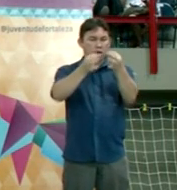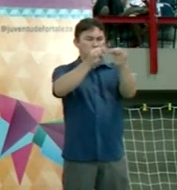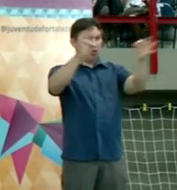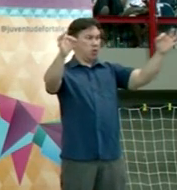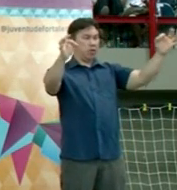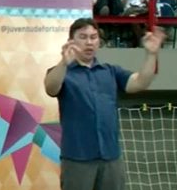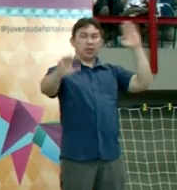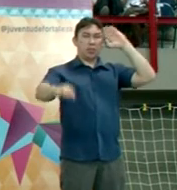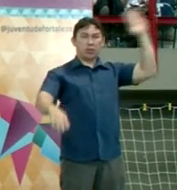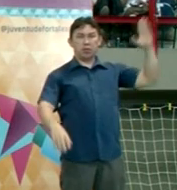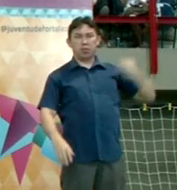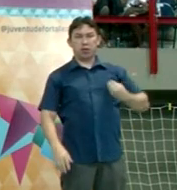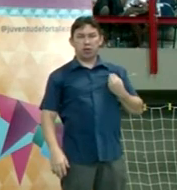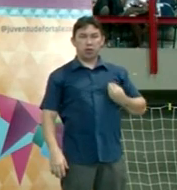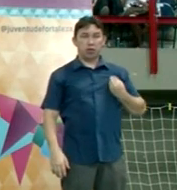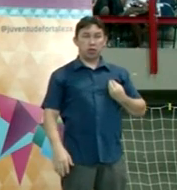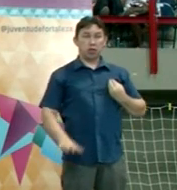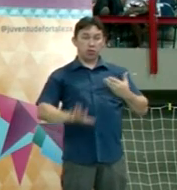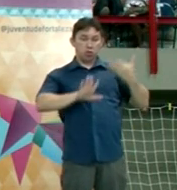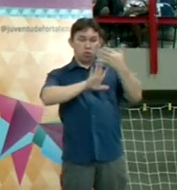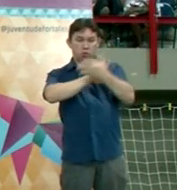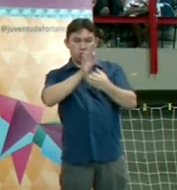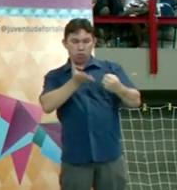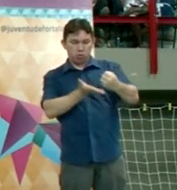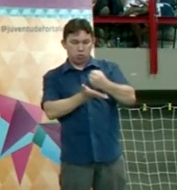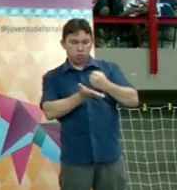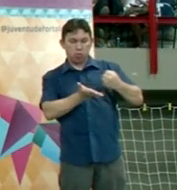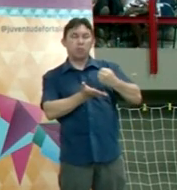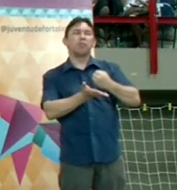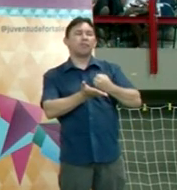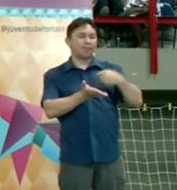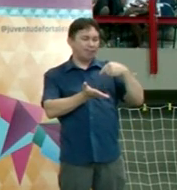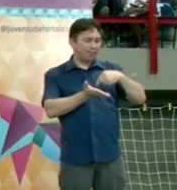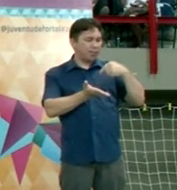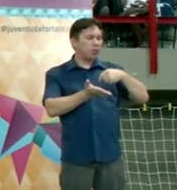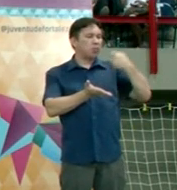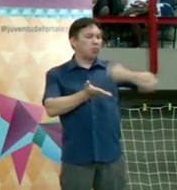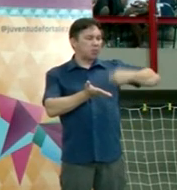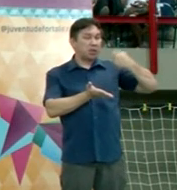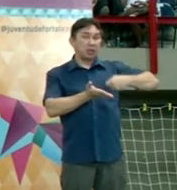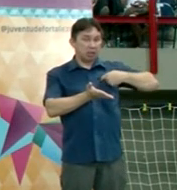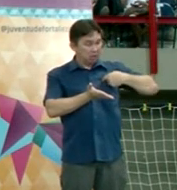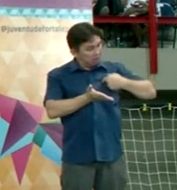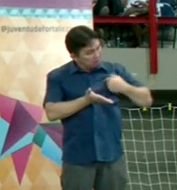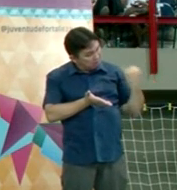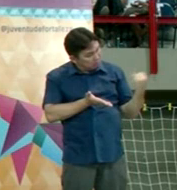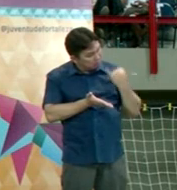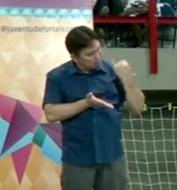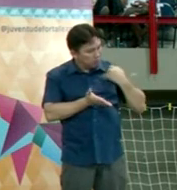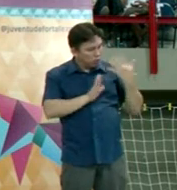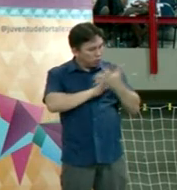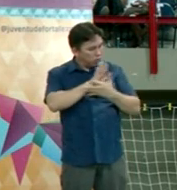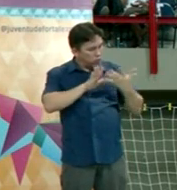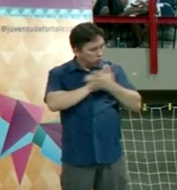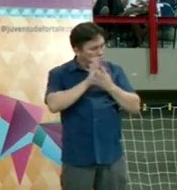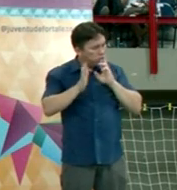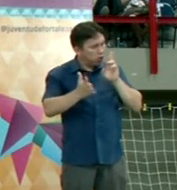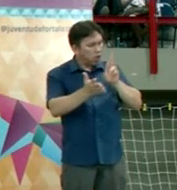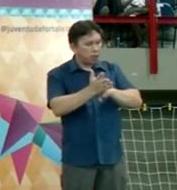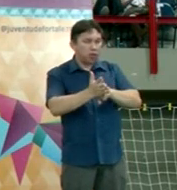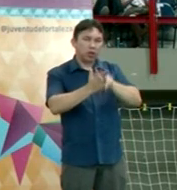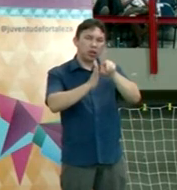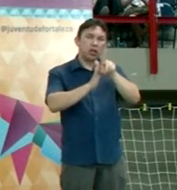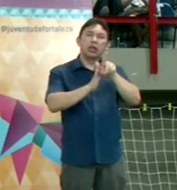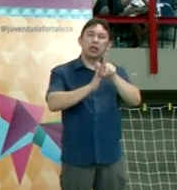considero fundamental. O texto base deve conter todas as informações importantes para a resolução da